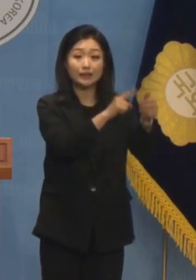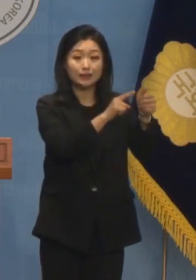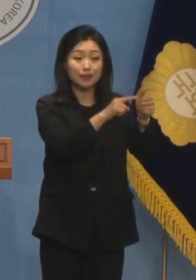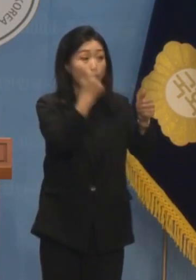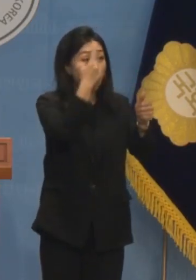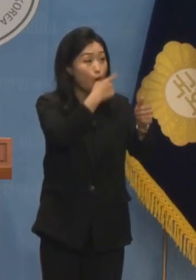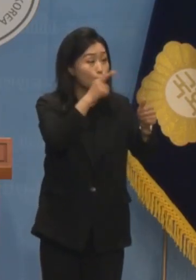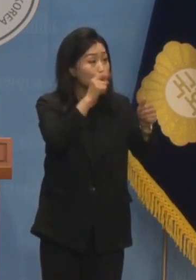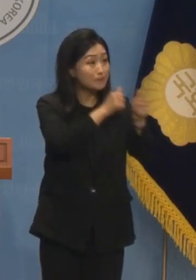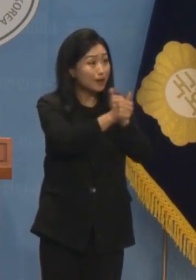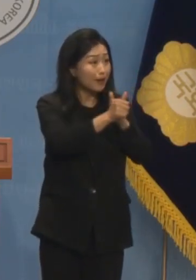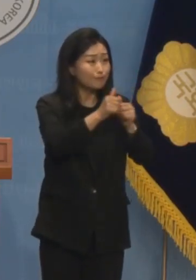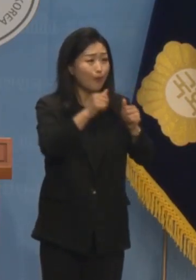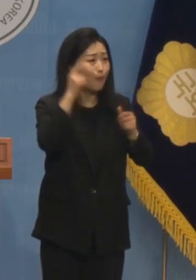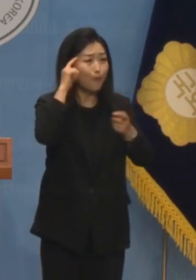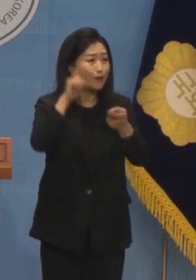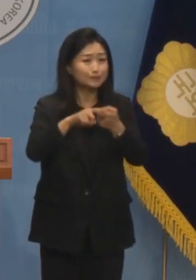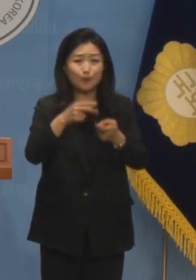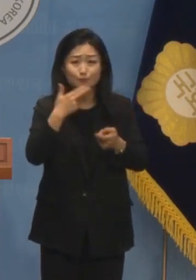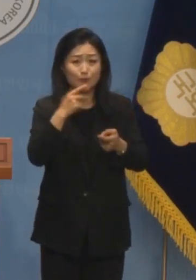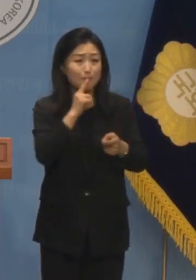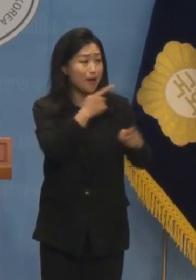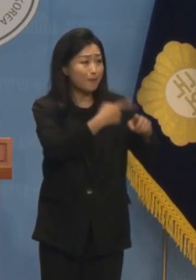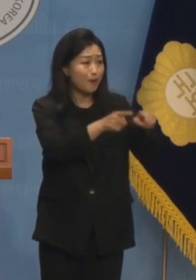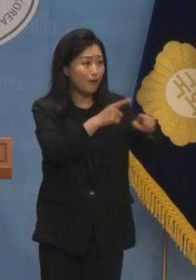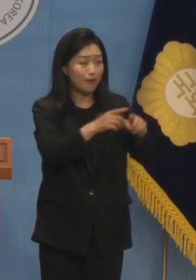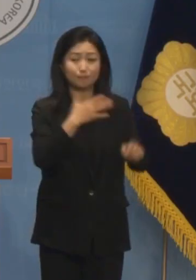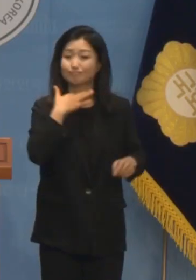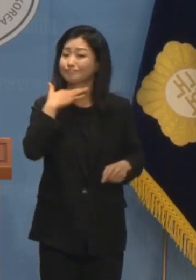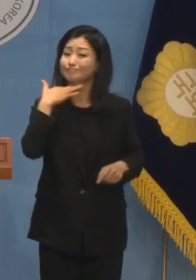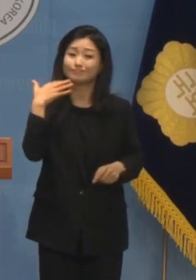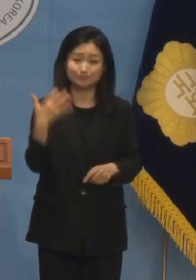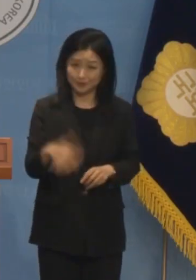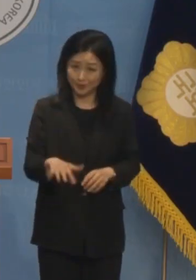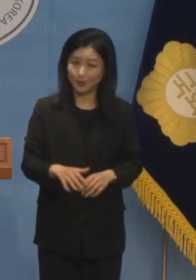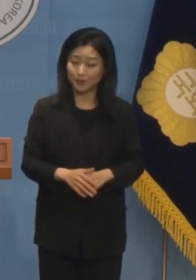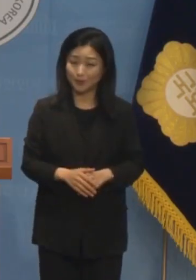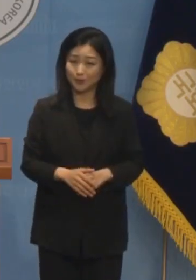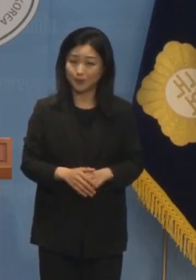관심이 없고 그리고 평가를 한 적도 없습니다.